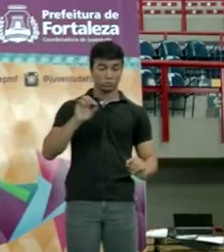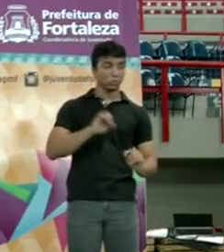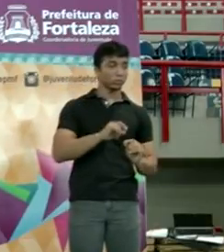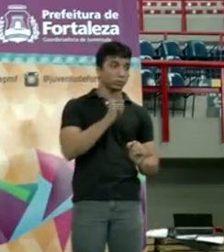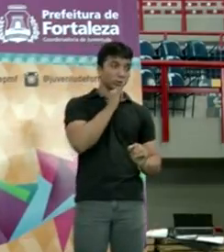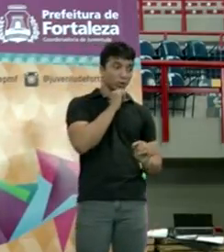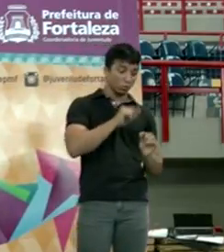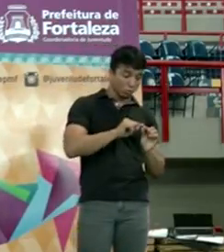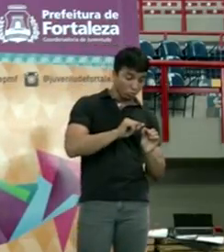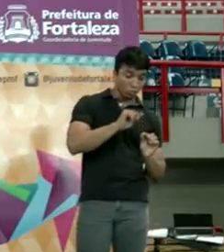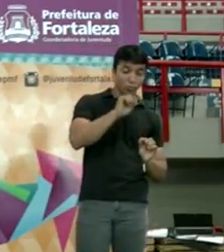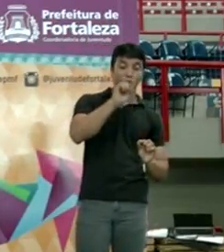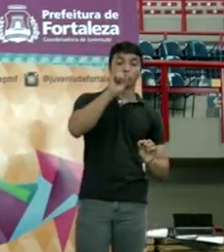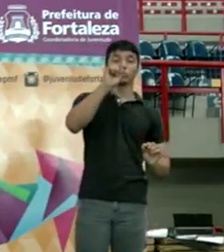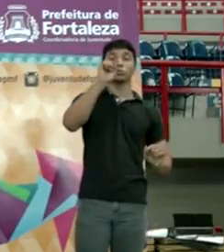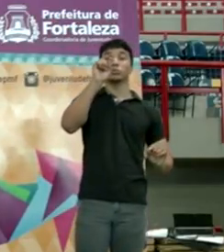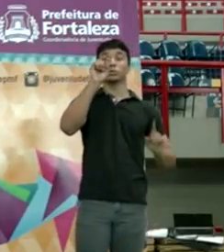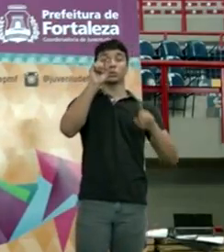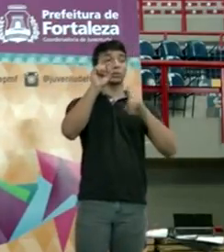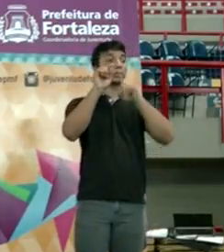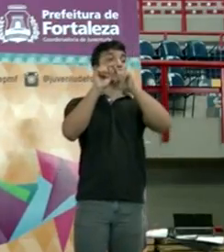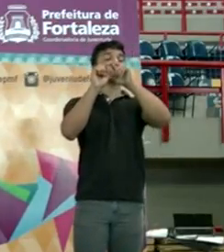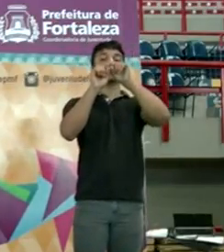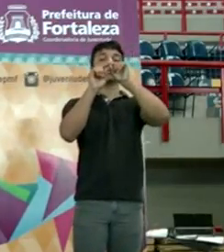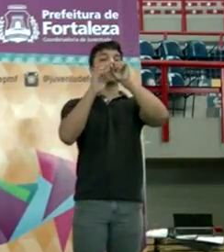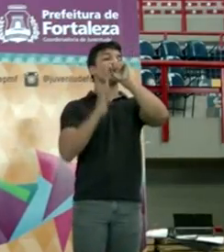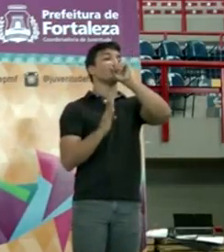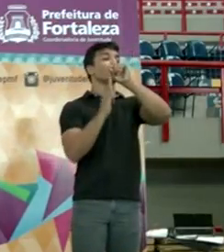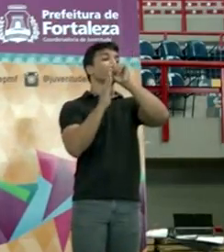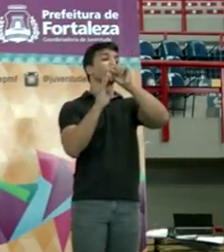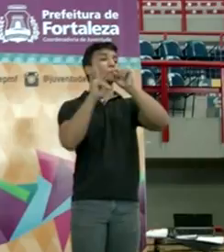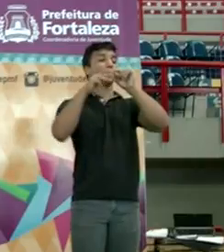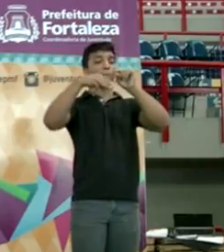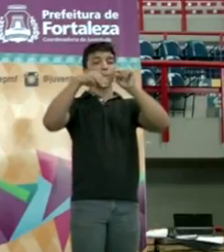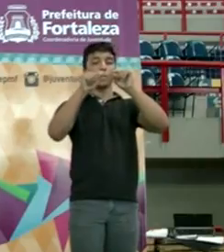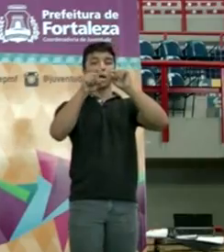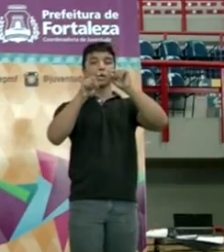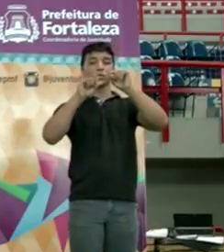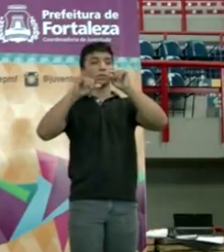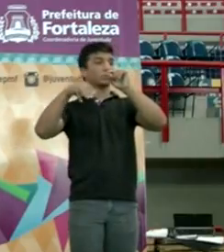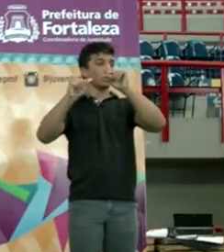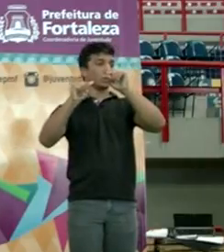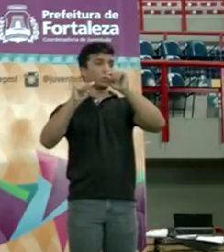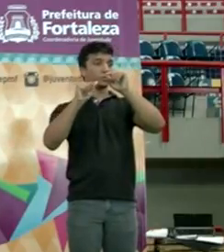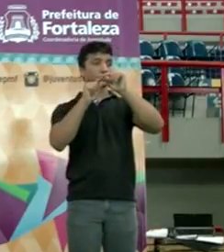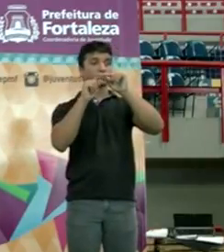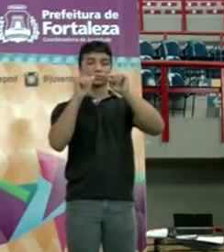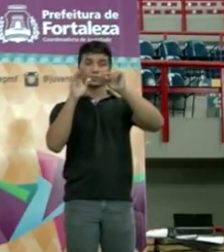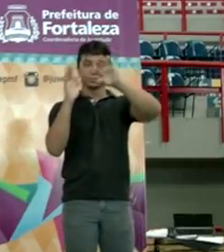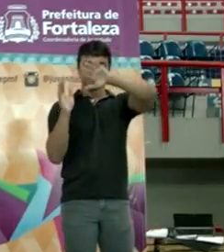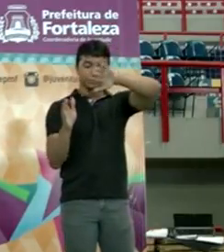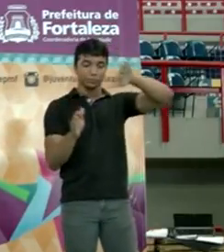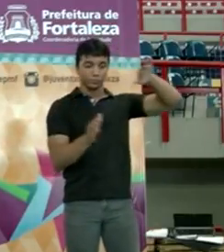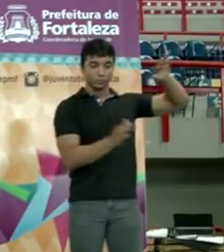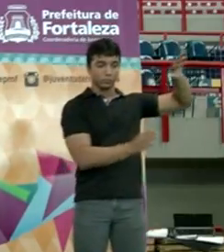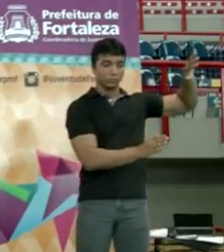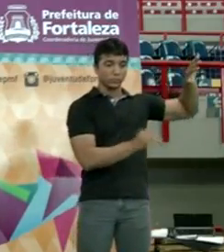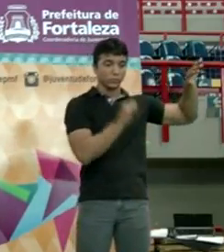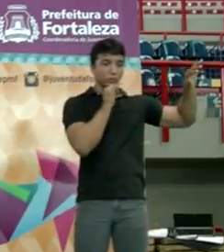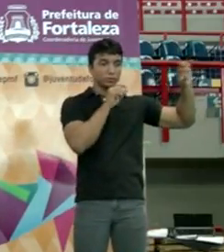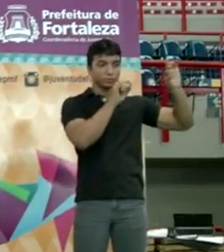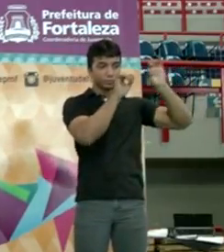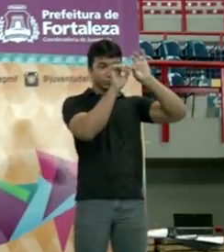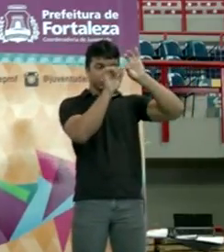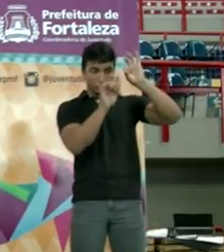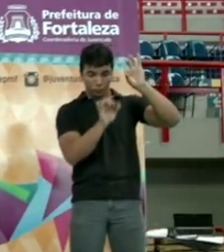e desce, ela teve um ponto de máximo. Outra questão diferente. Se a parábola vem,